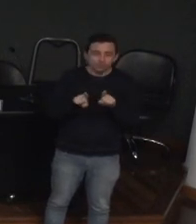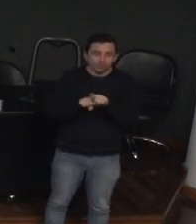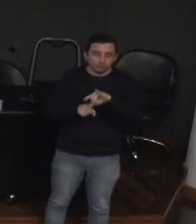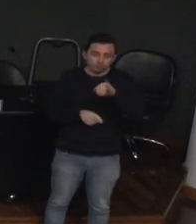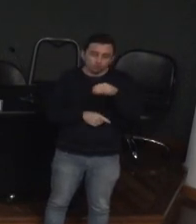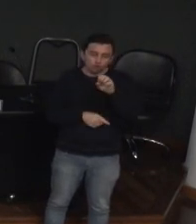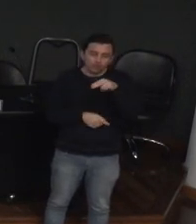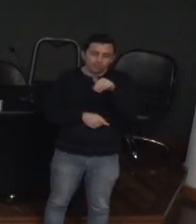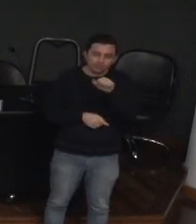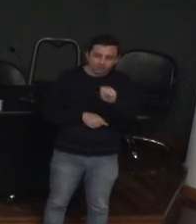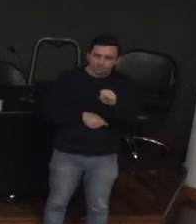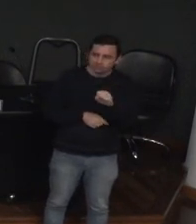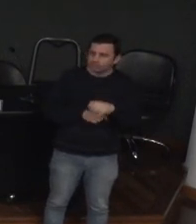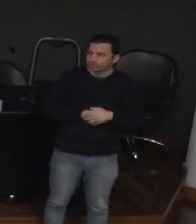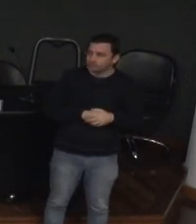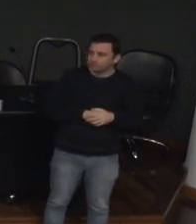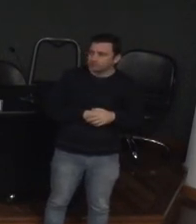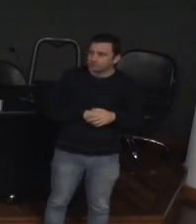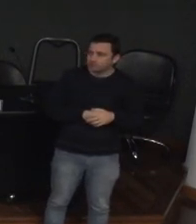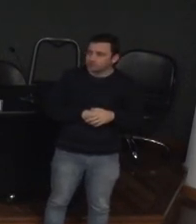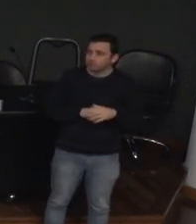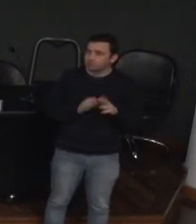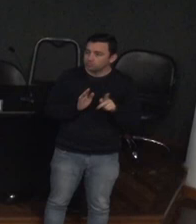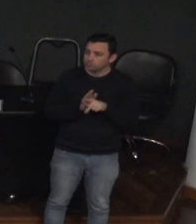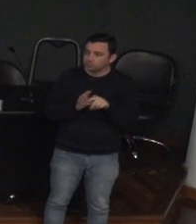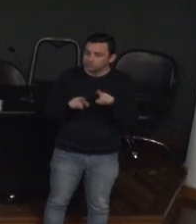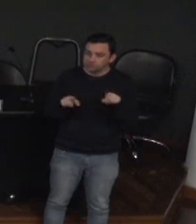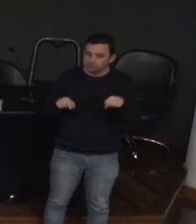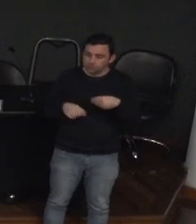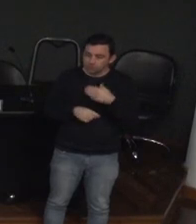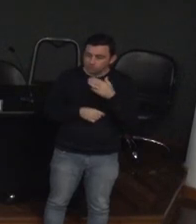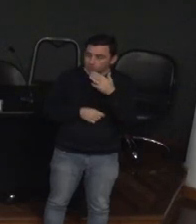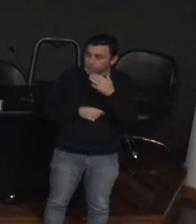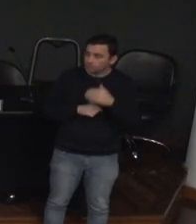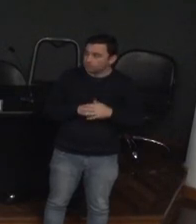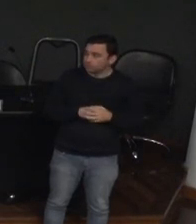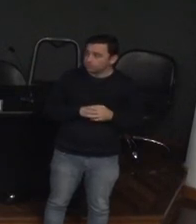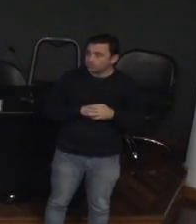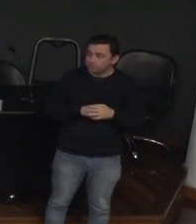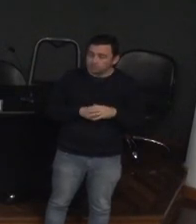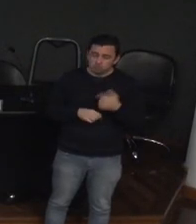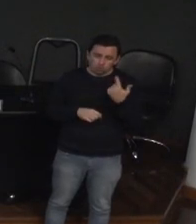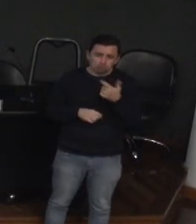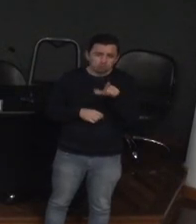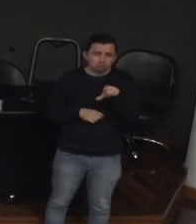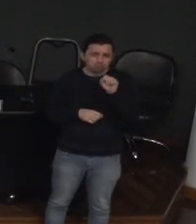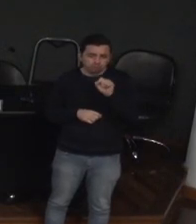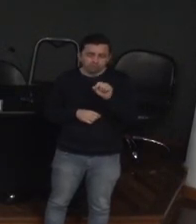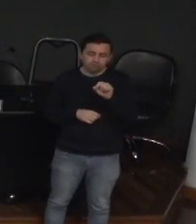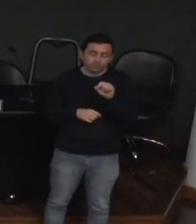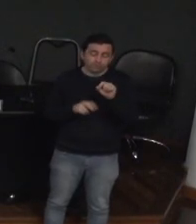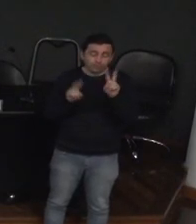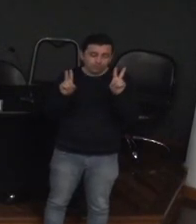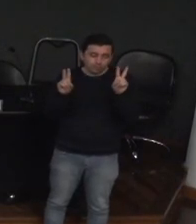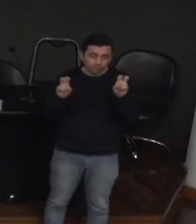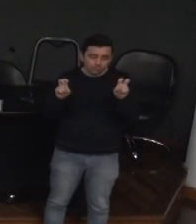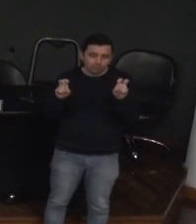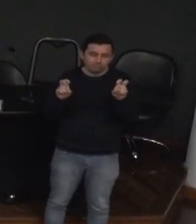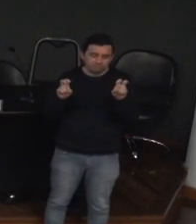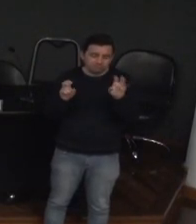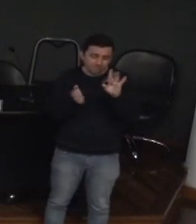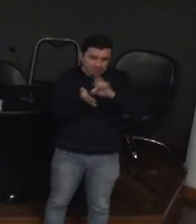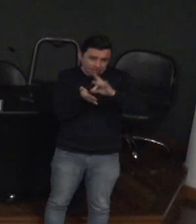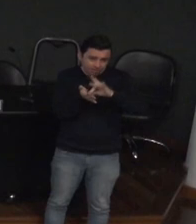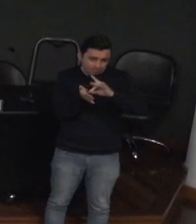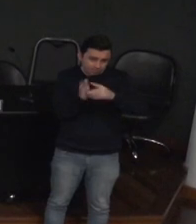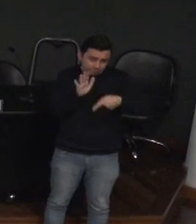Jonas e Aguineiro, do gabinete do Mota. Tá? Nós escolhemos um tema que, na verdade, é próprio